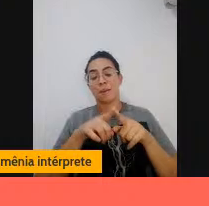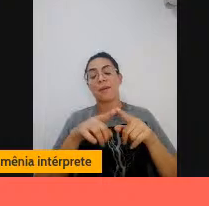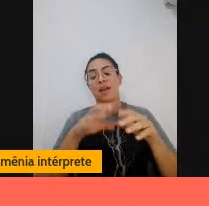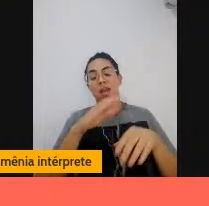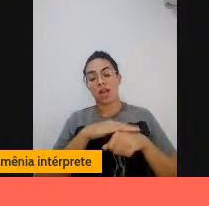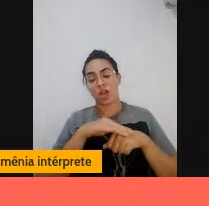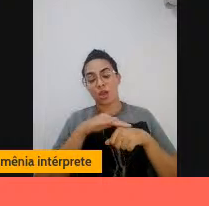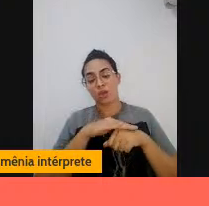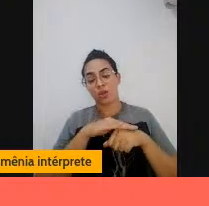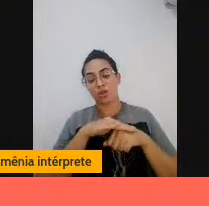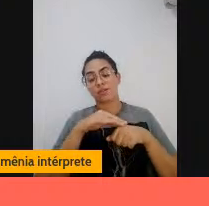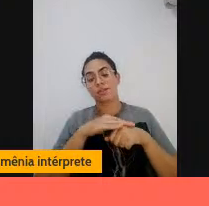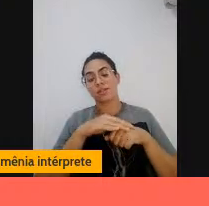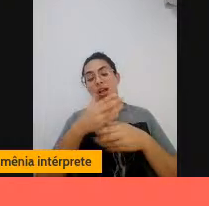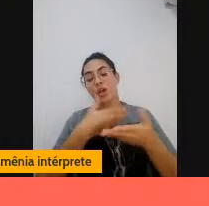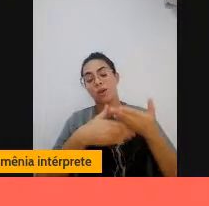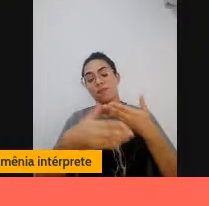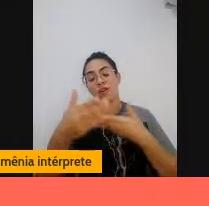com